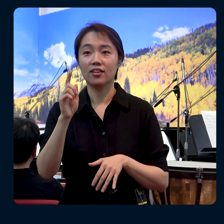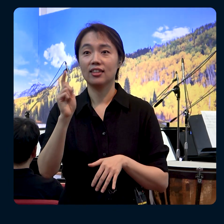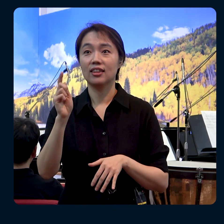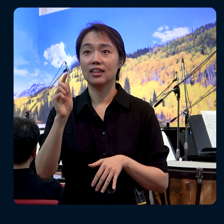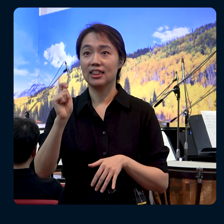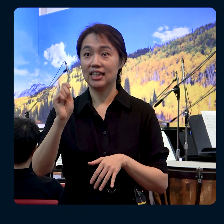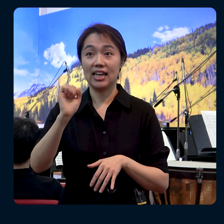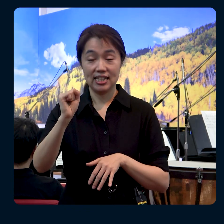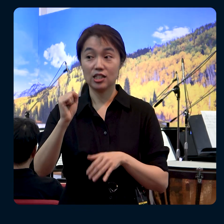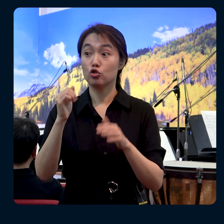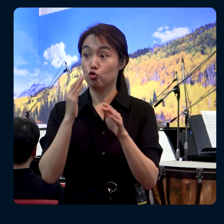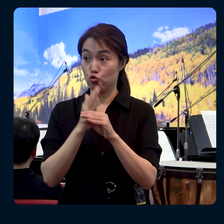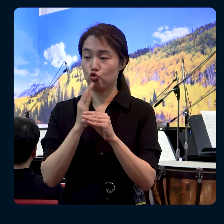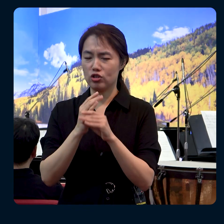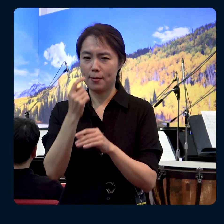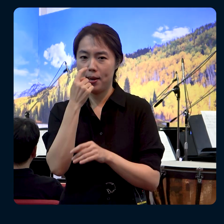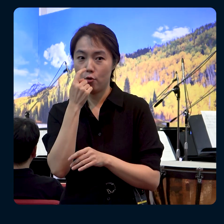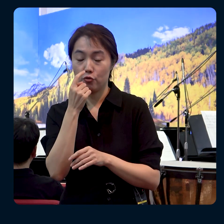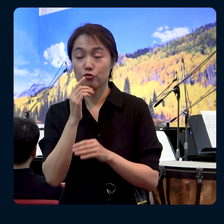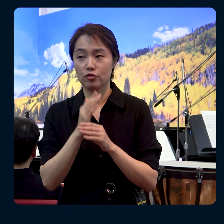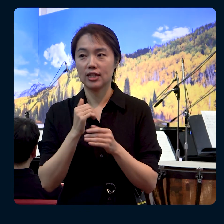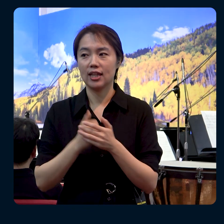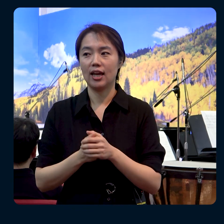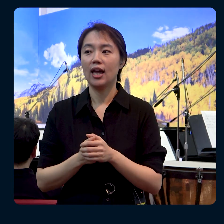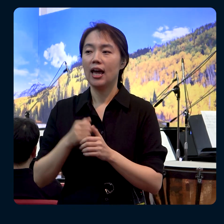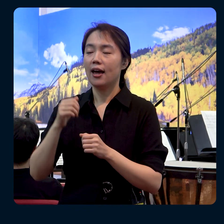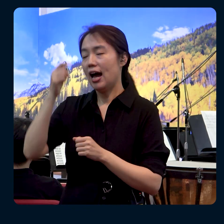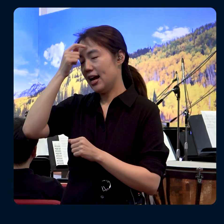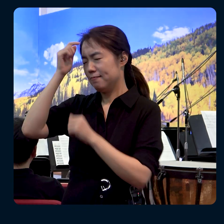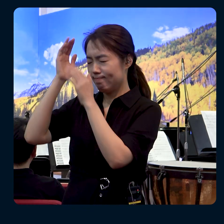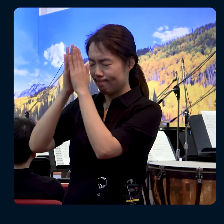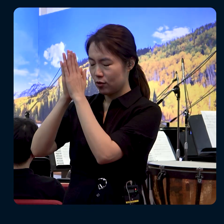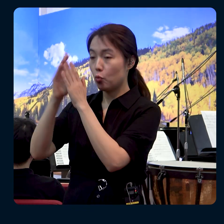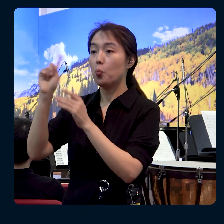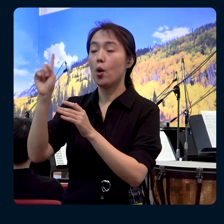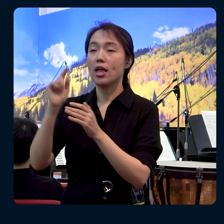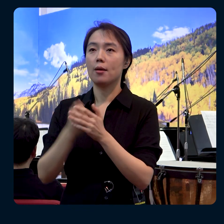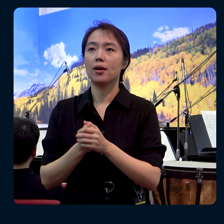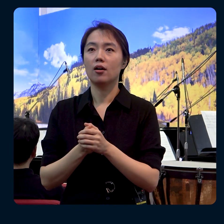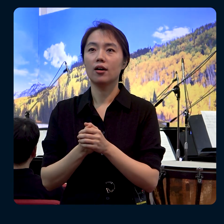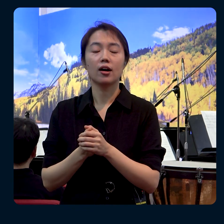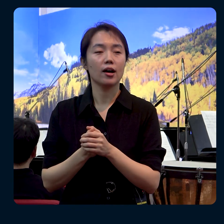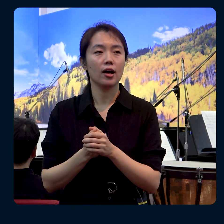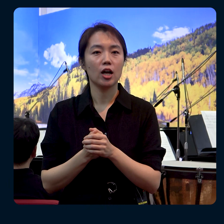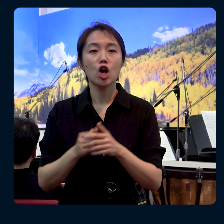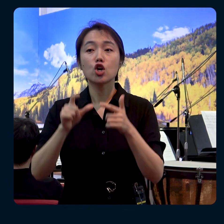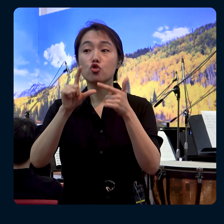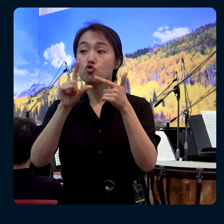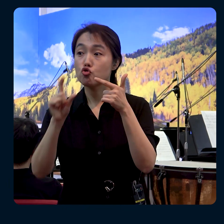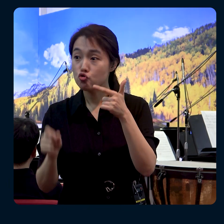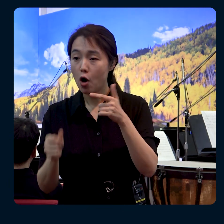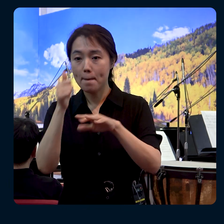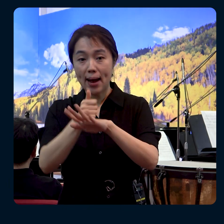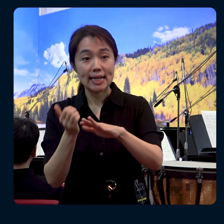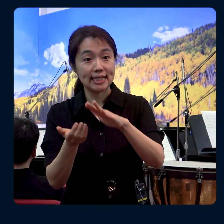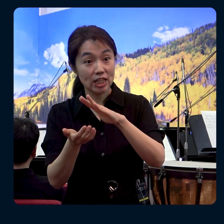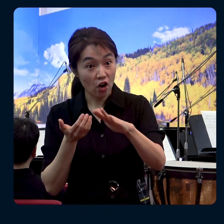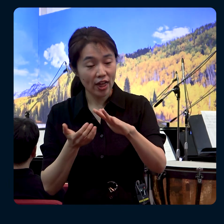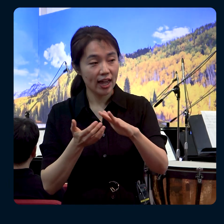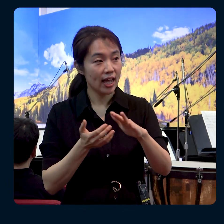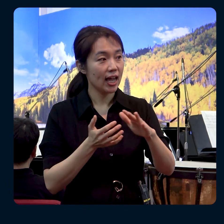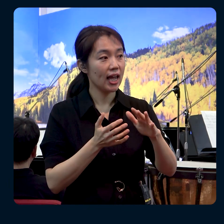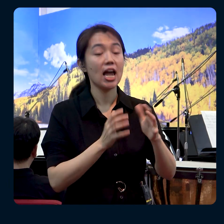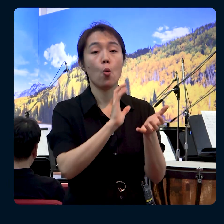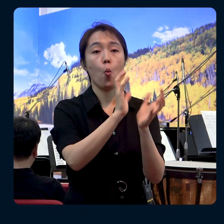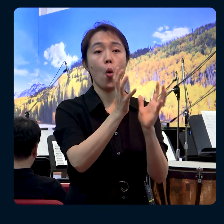받고 이제 기도를 시작했습니다. 근데 뭘 기도했느냐? 공청회 날짜가 6월 말 이전에 잡히기를. 뭐 오직 기도는